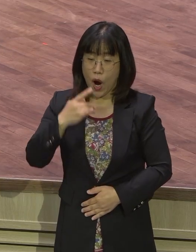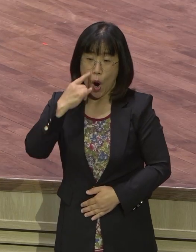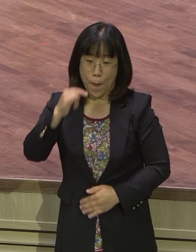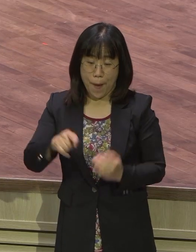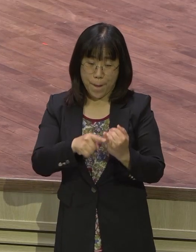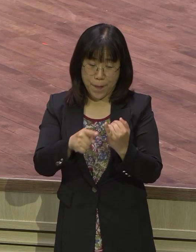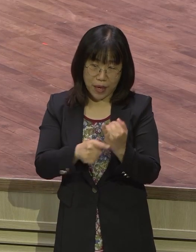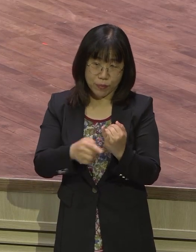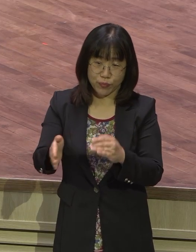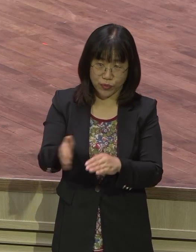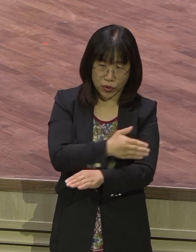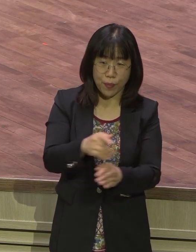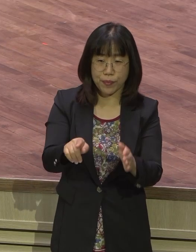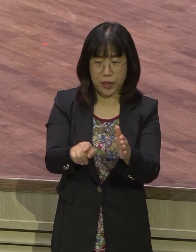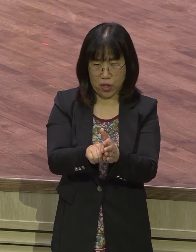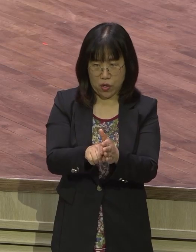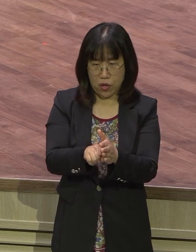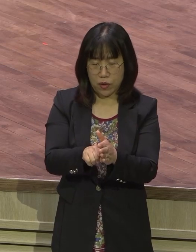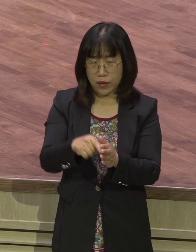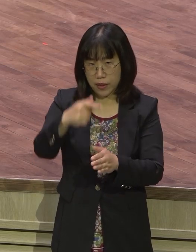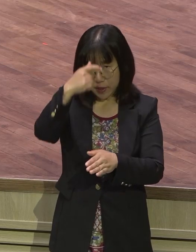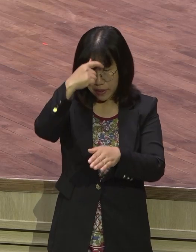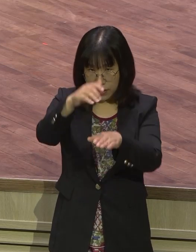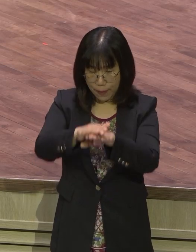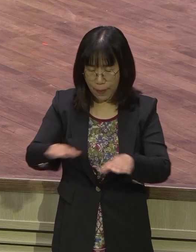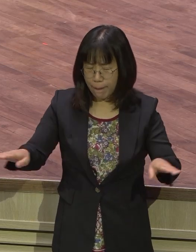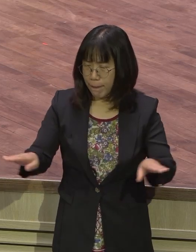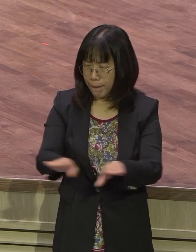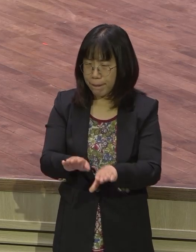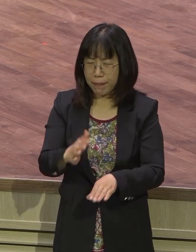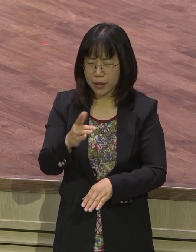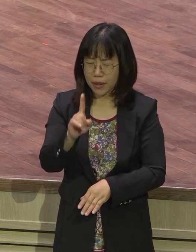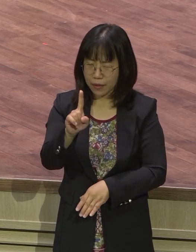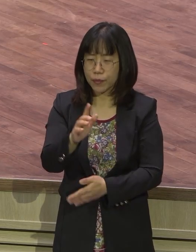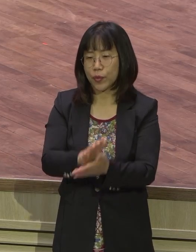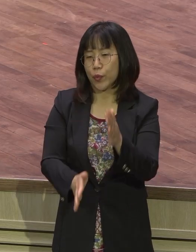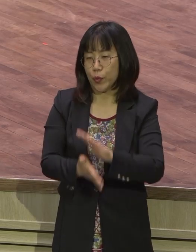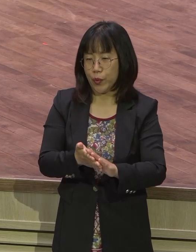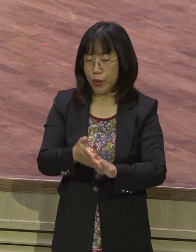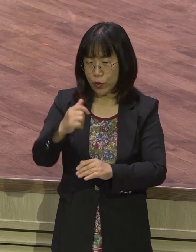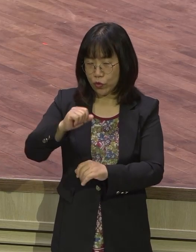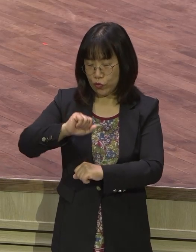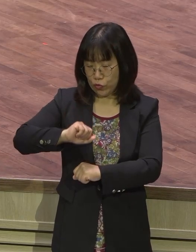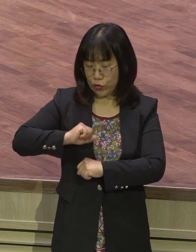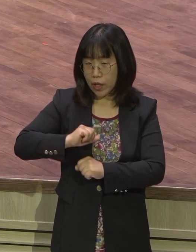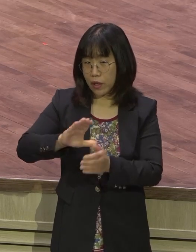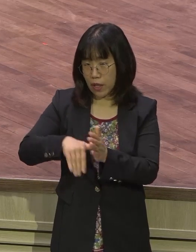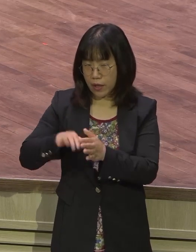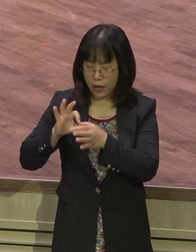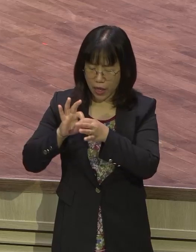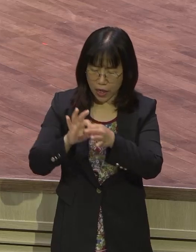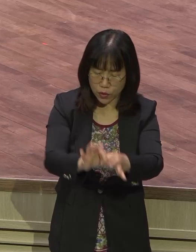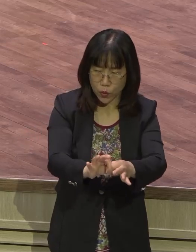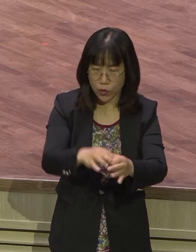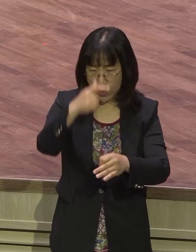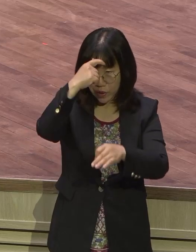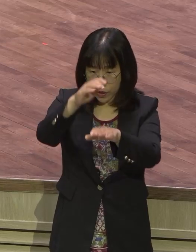교회 한 주도 빠진 적 없어요. 평생 심지어 군대에 또 3년 동안 예배만 들었어요. 그런데 그런데